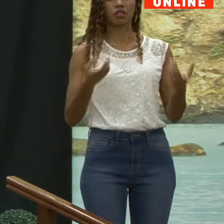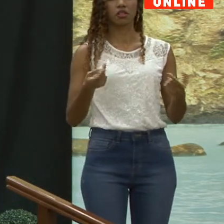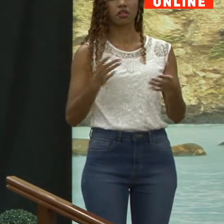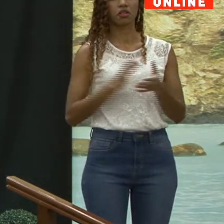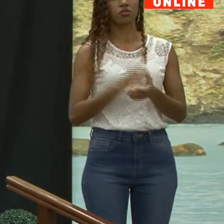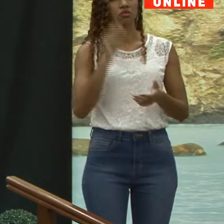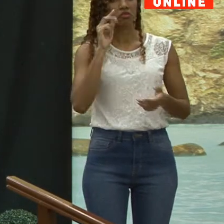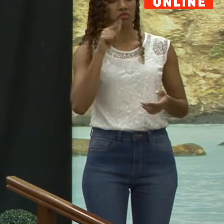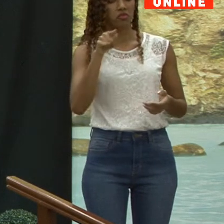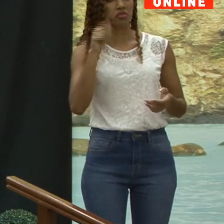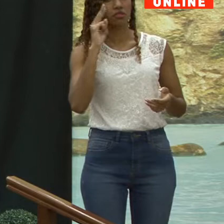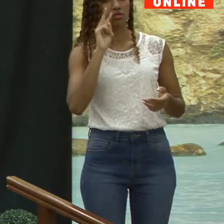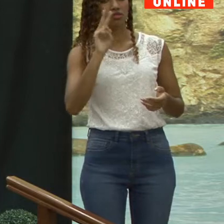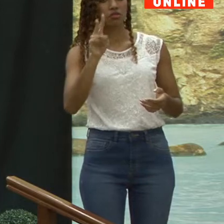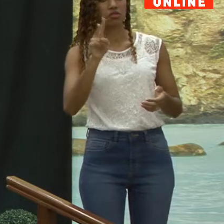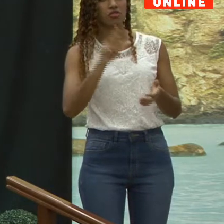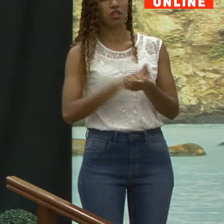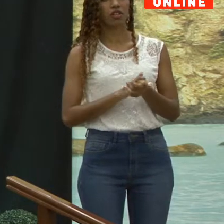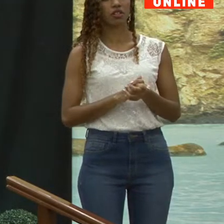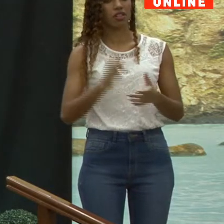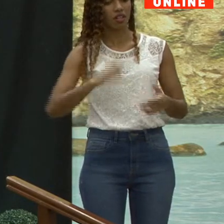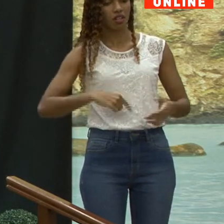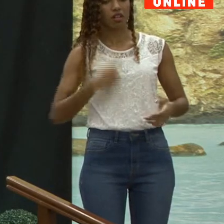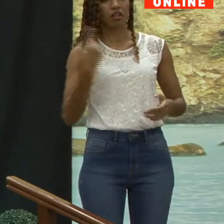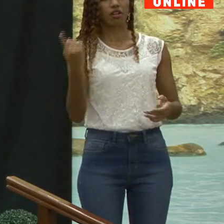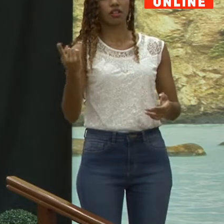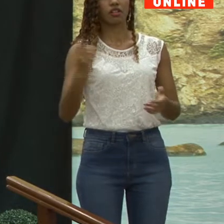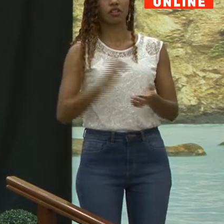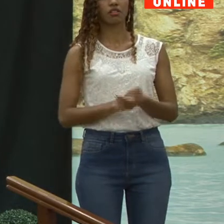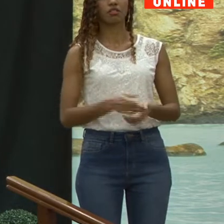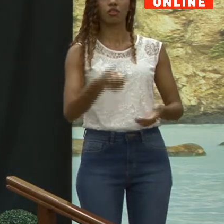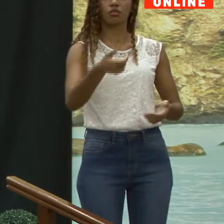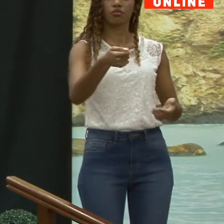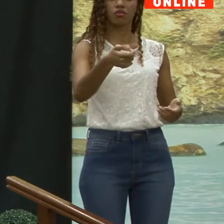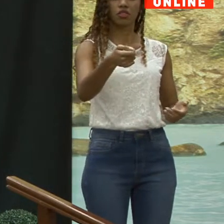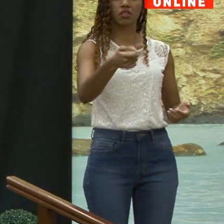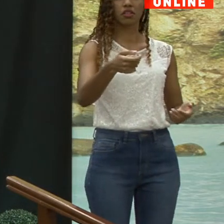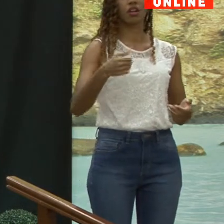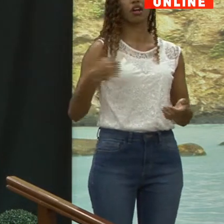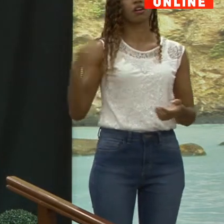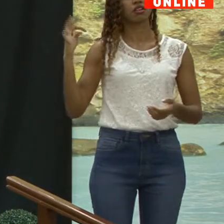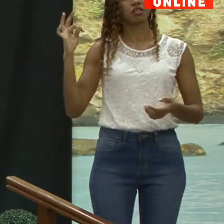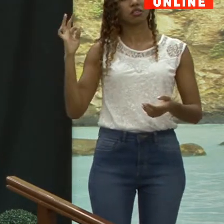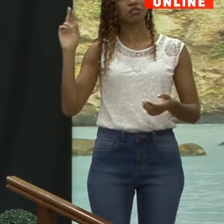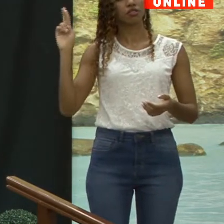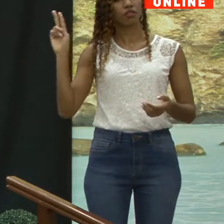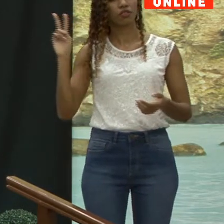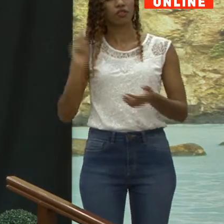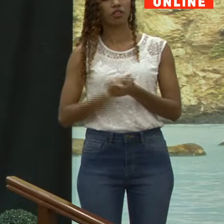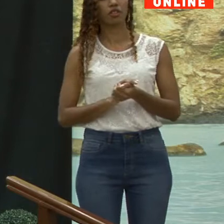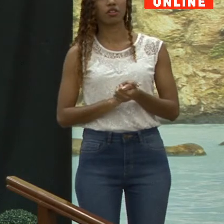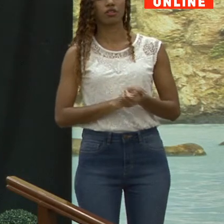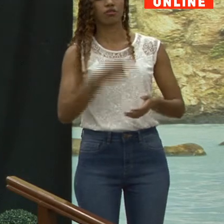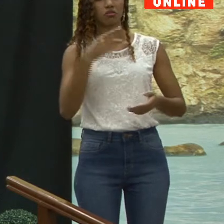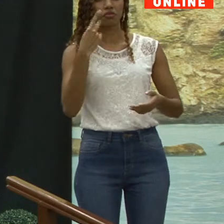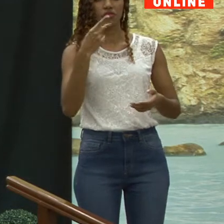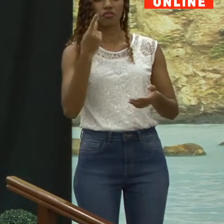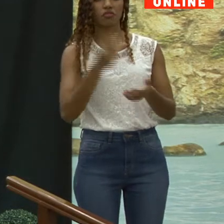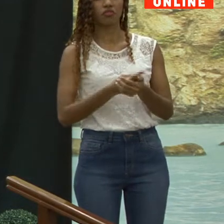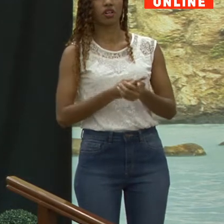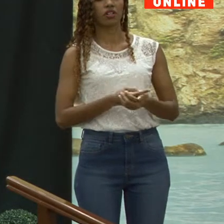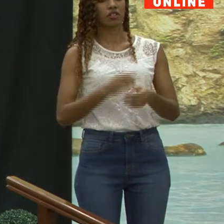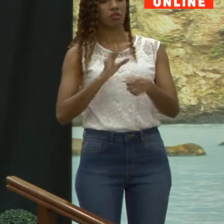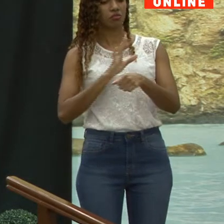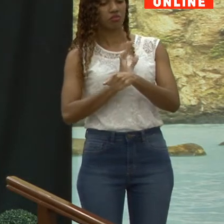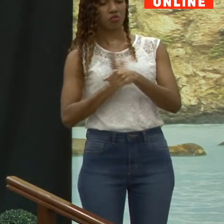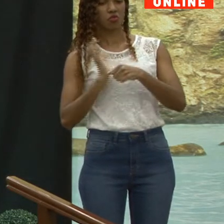a todo momento, ao ligar a televisão, só se fala em Covid-19, só se fala em